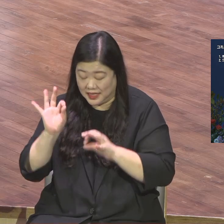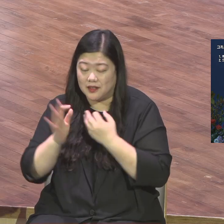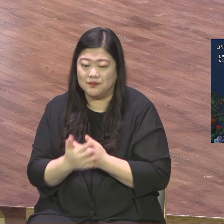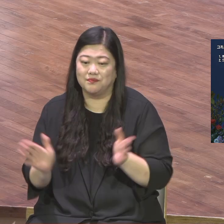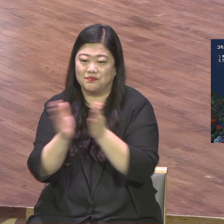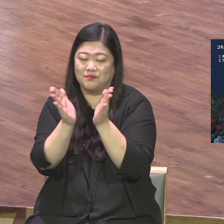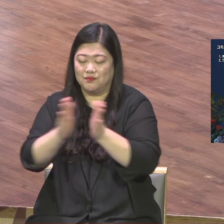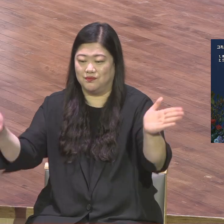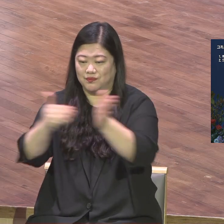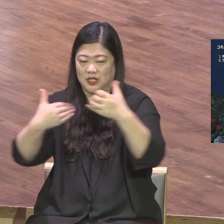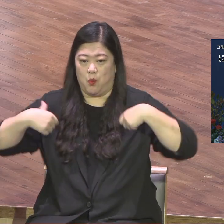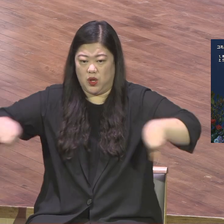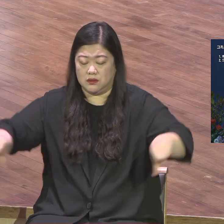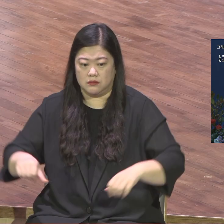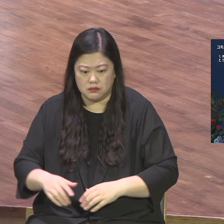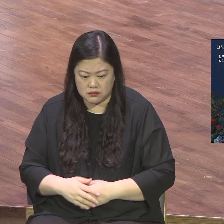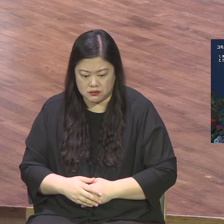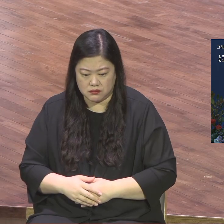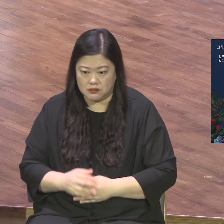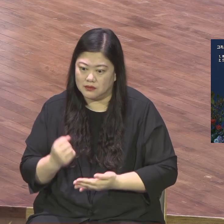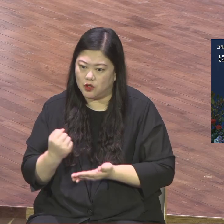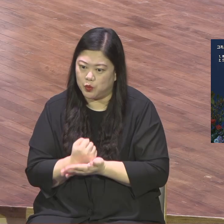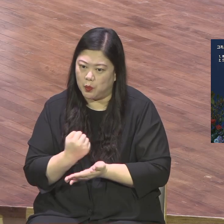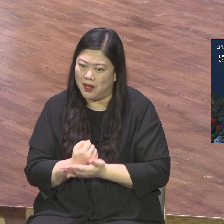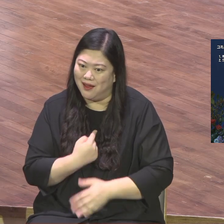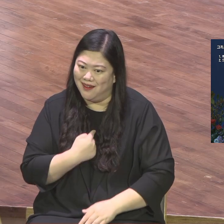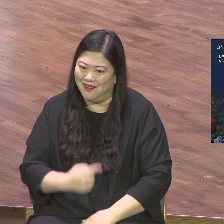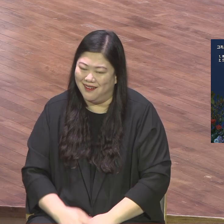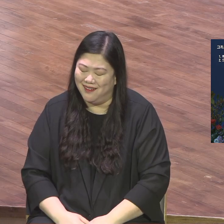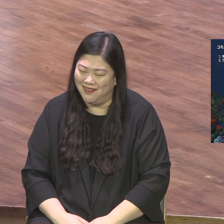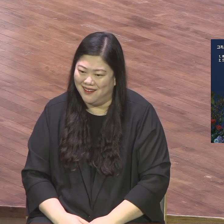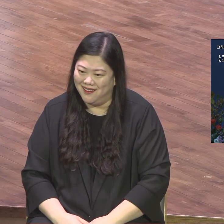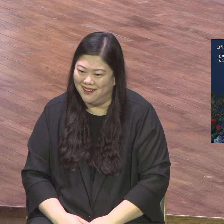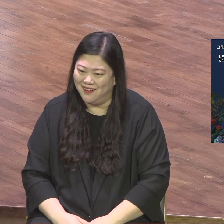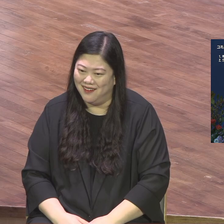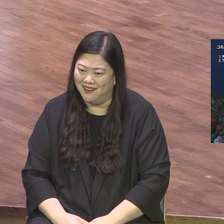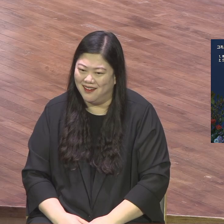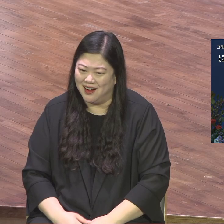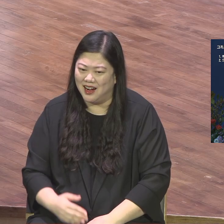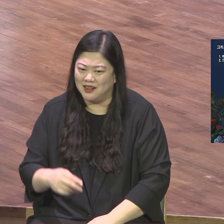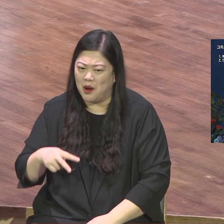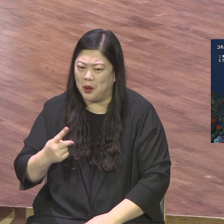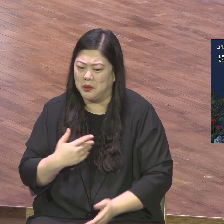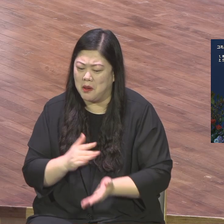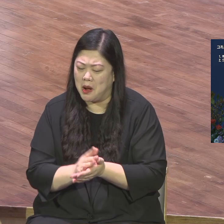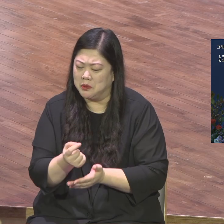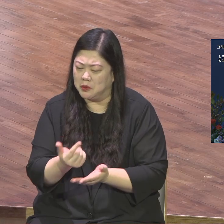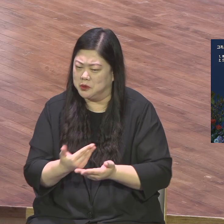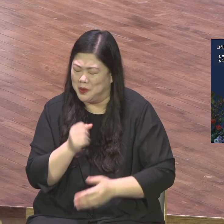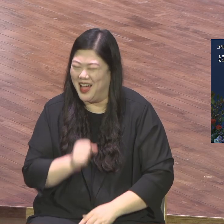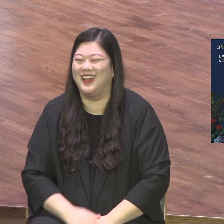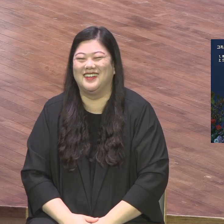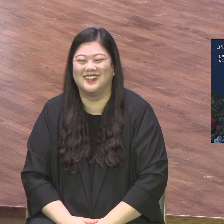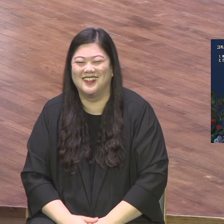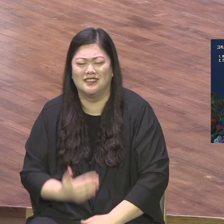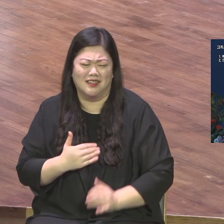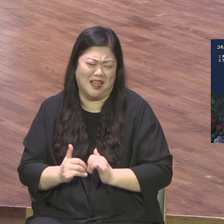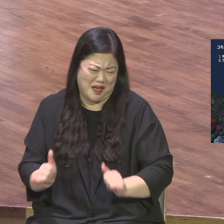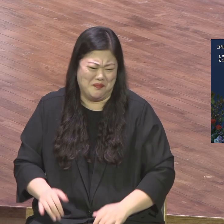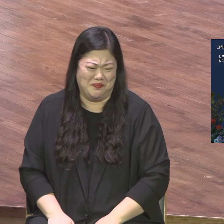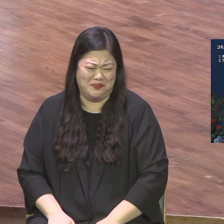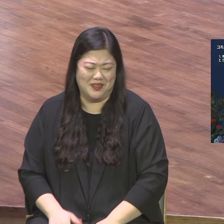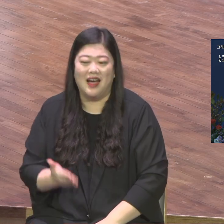안 알아주면 좀 섭섭하고 많이 알아주면 기분 좋은데 그걸 막 여러분 좀 얼마나 그랬어 뭐요? 매일매일 내가